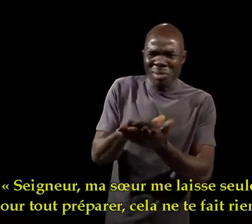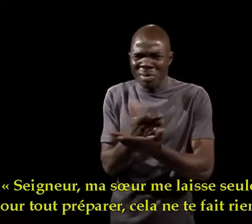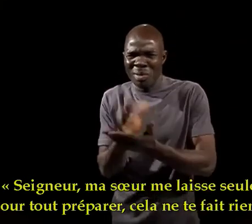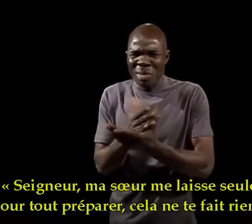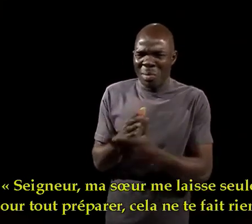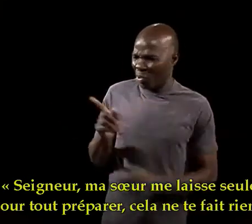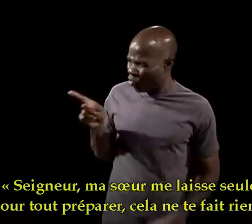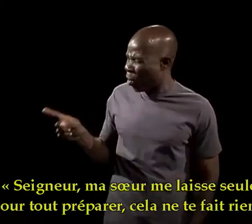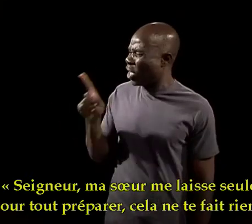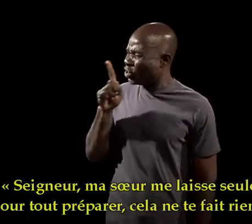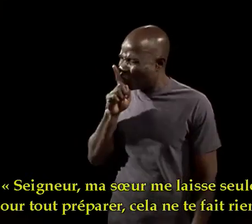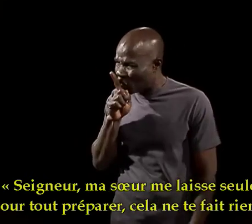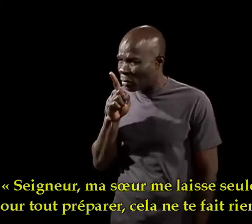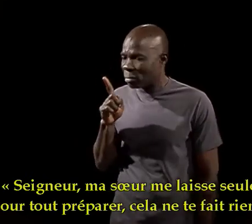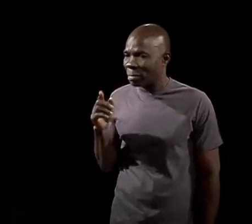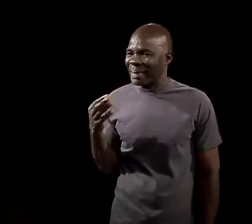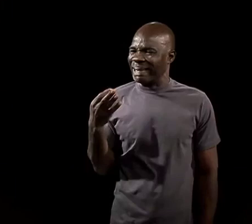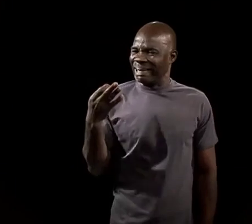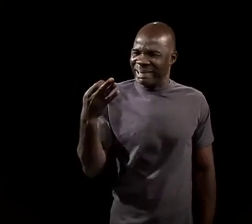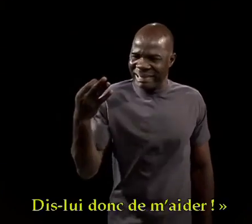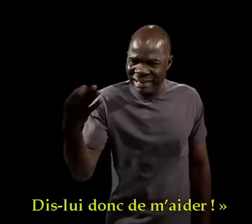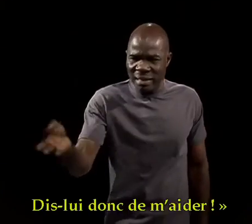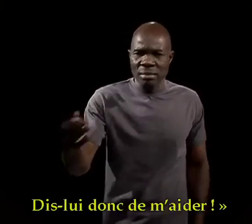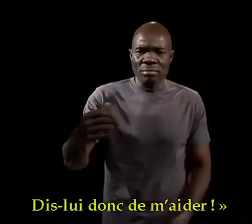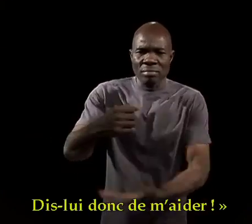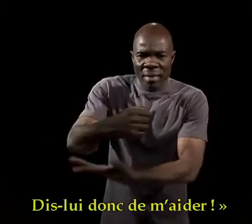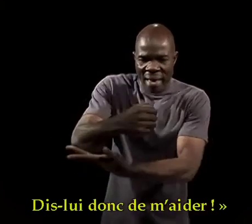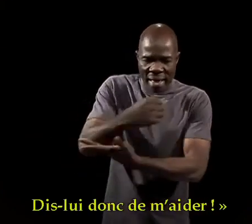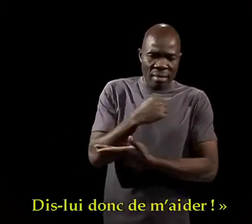ne te fait rien ? »-lui donc de m'aider.